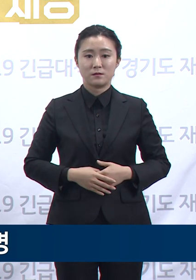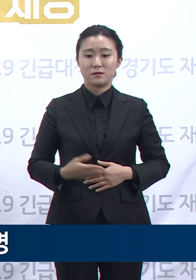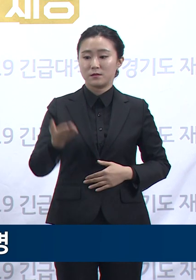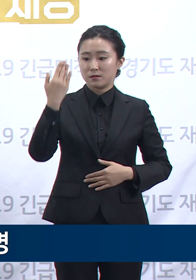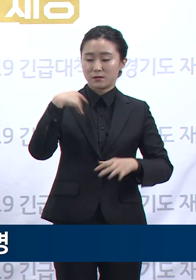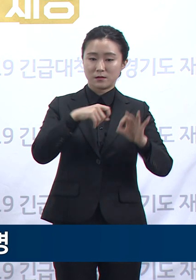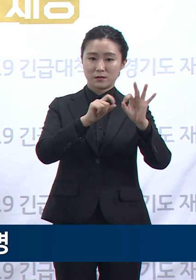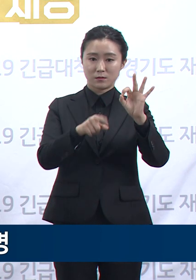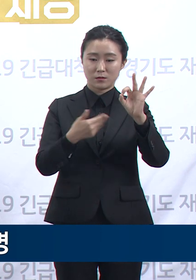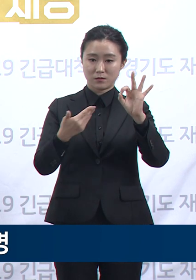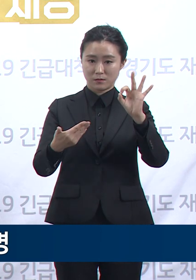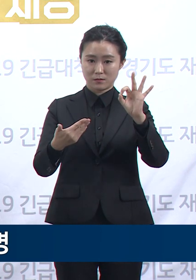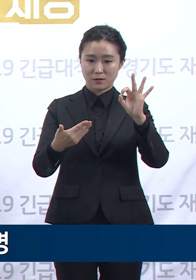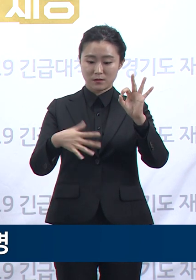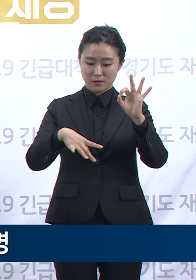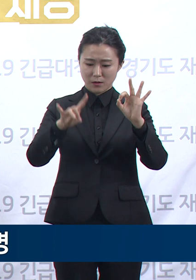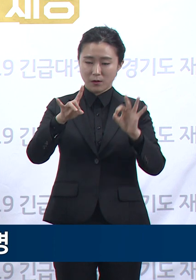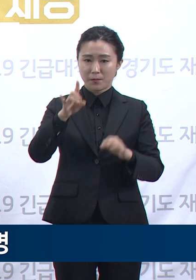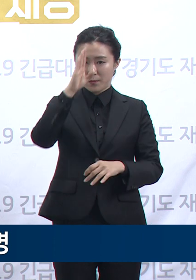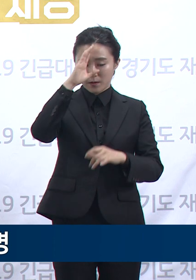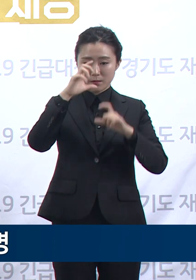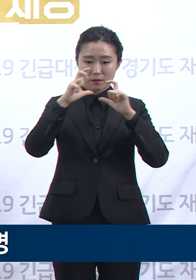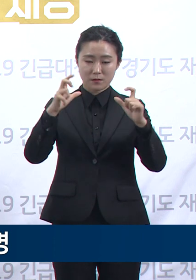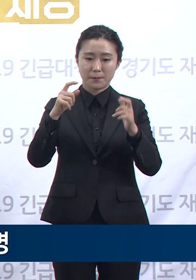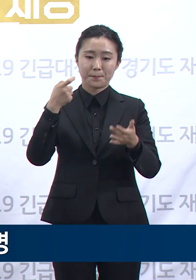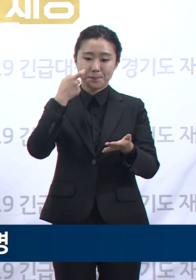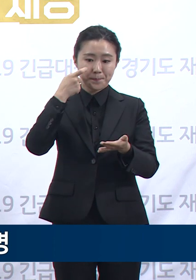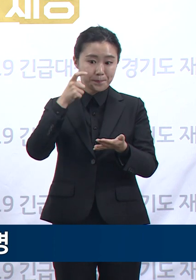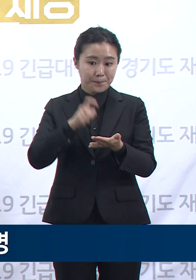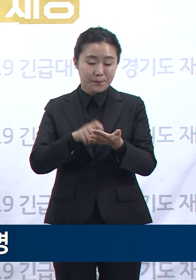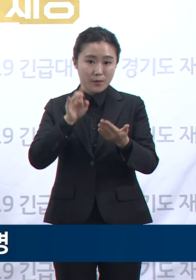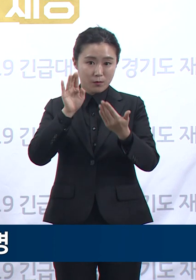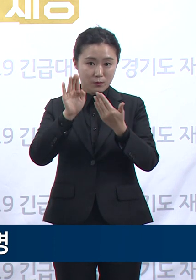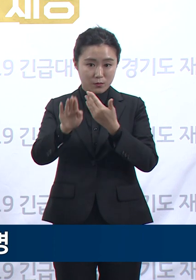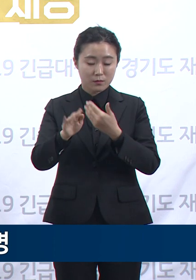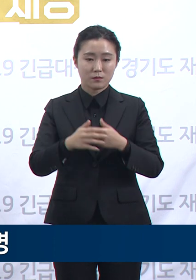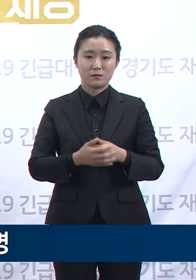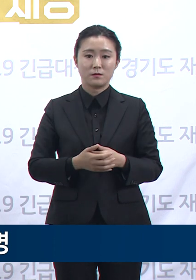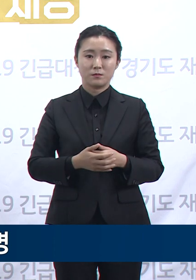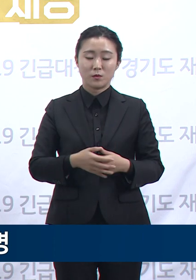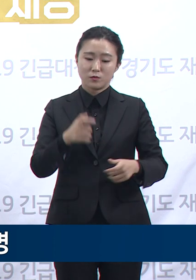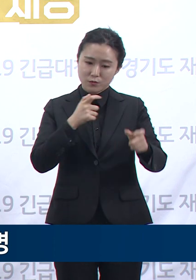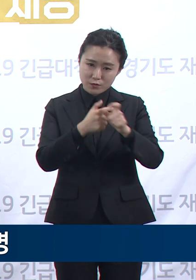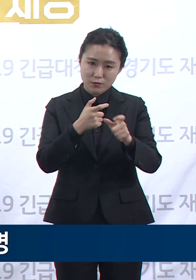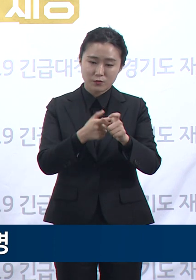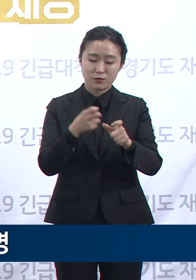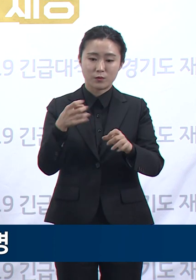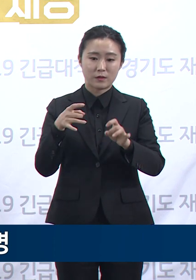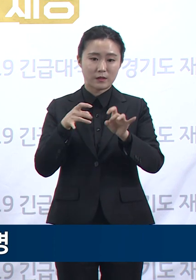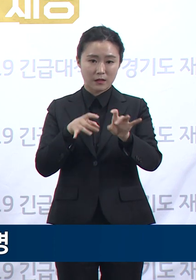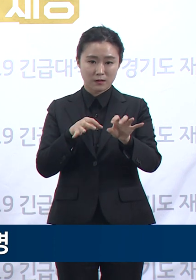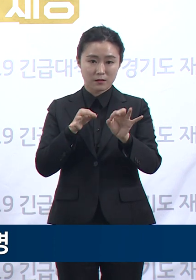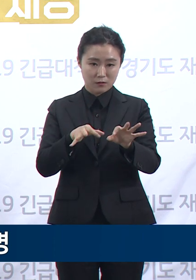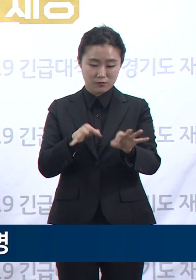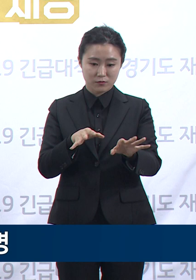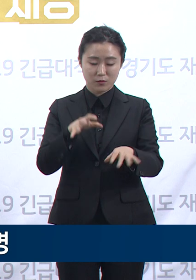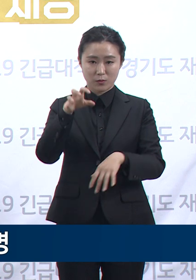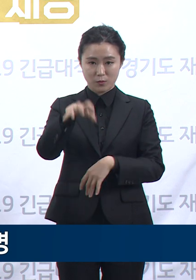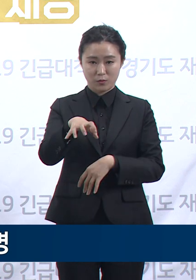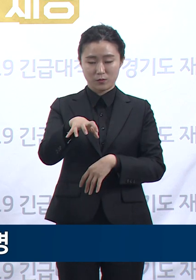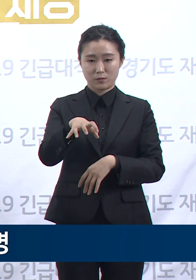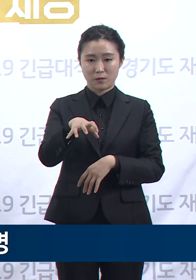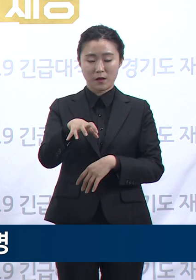번째 확진자가 발생한 이후 확진자와 술집, 당구장 등에서 모임을 가졌던 친구 4명이 추가 확진